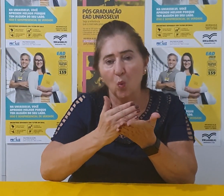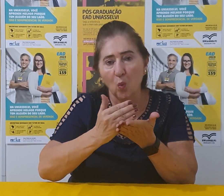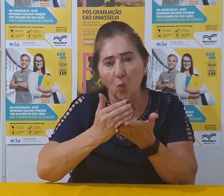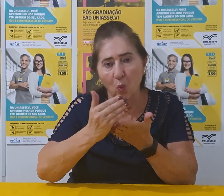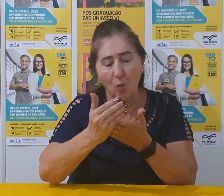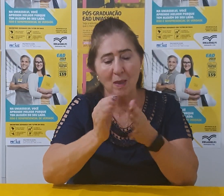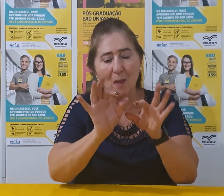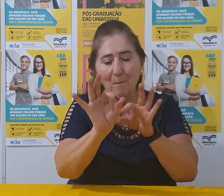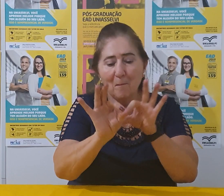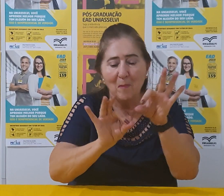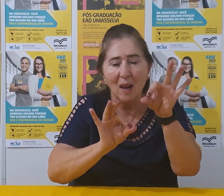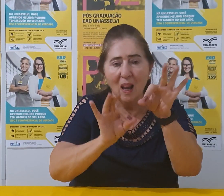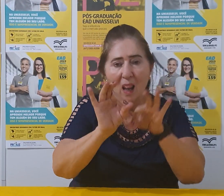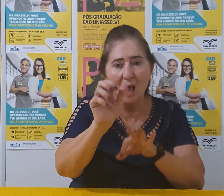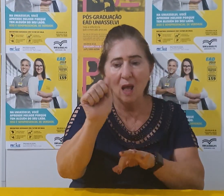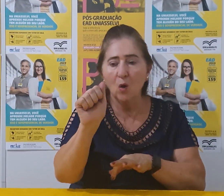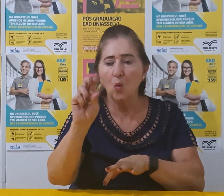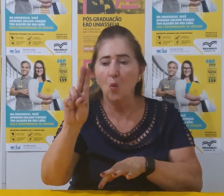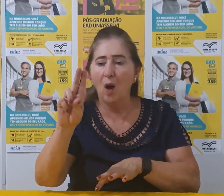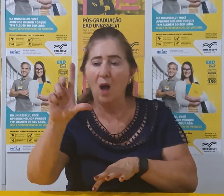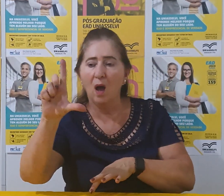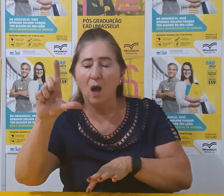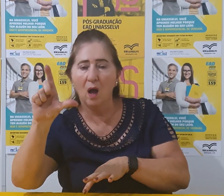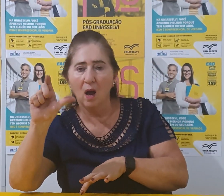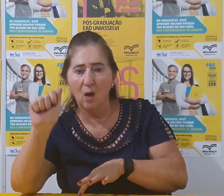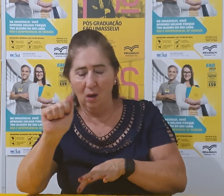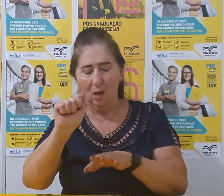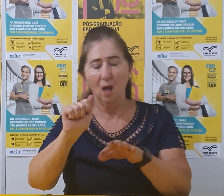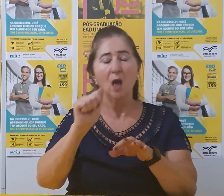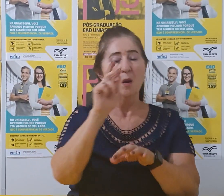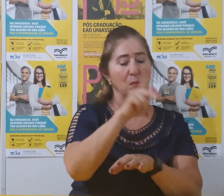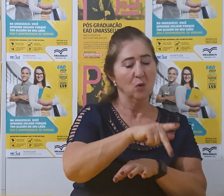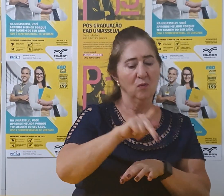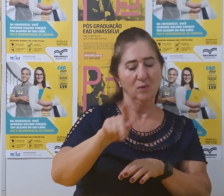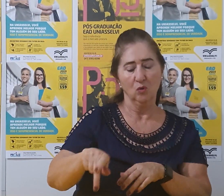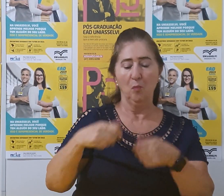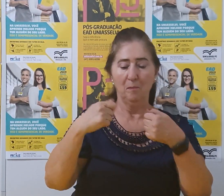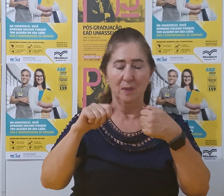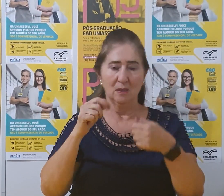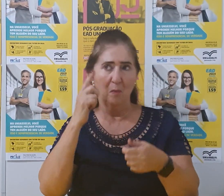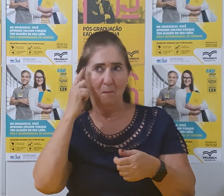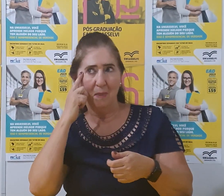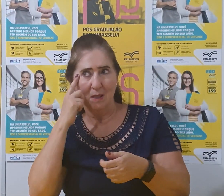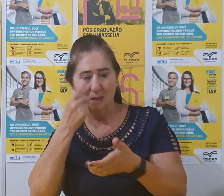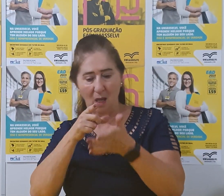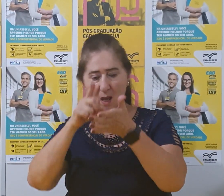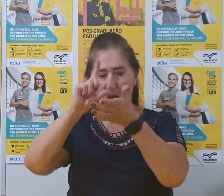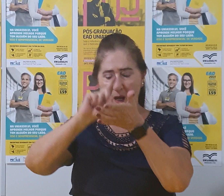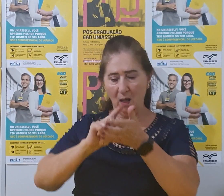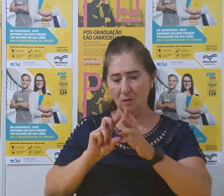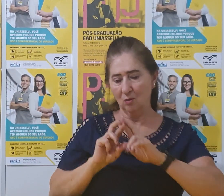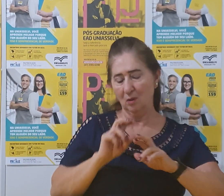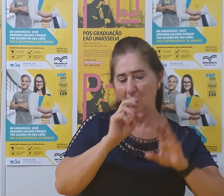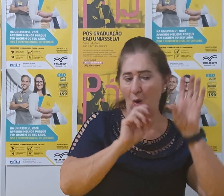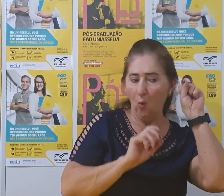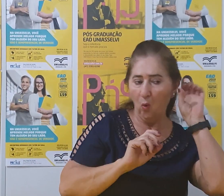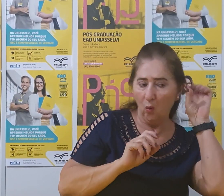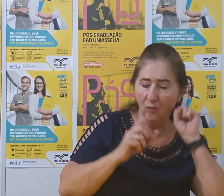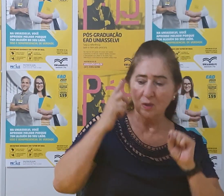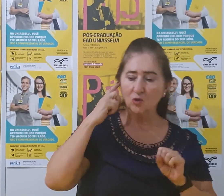aula, onde o professor deve pensar na diferença em aprender que há entre o ouvinte e o aluno surdo.